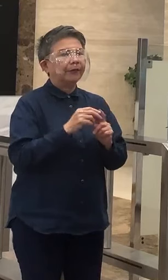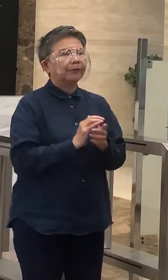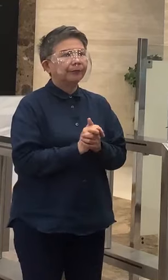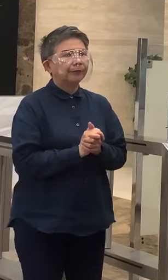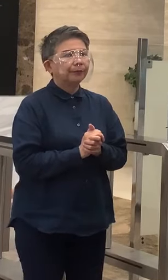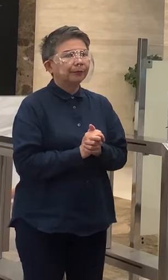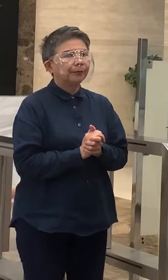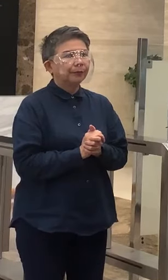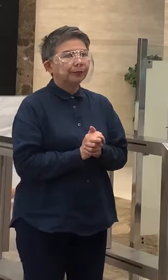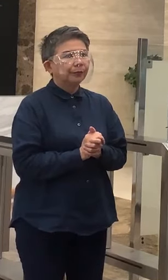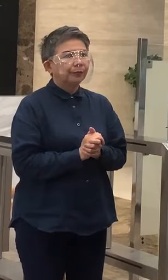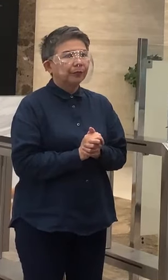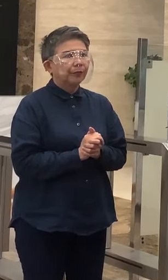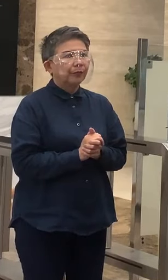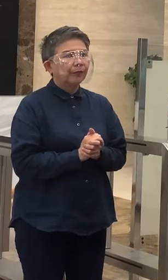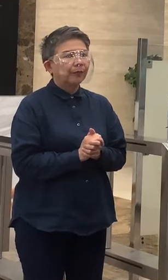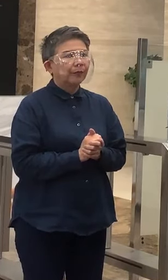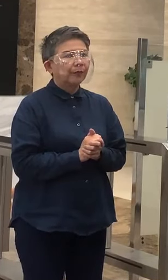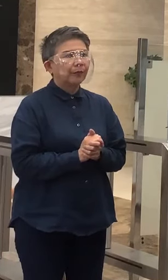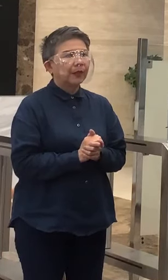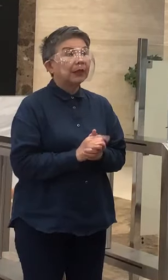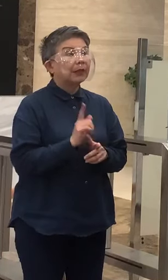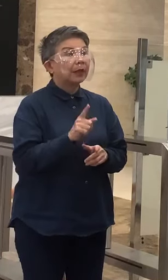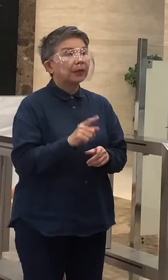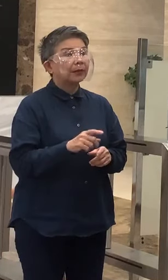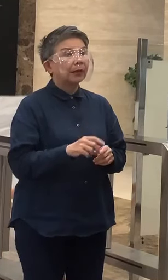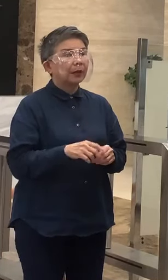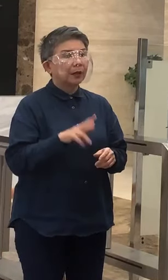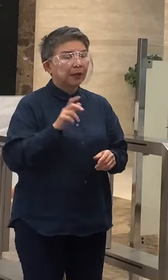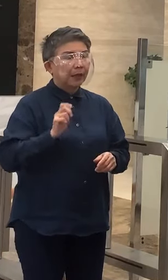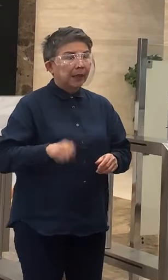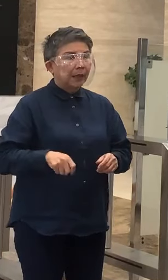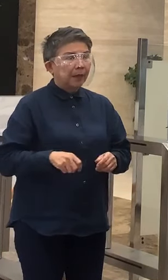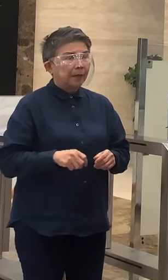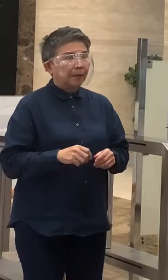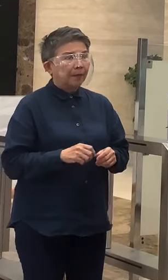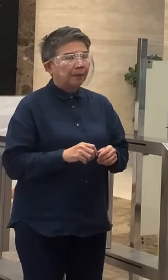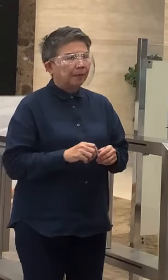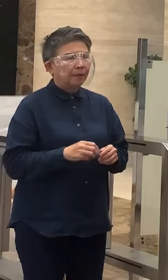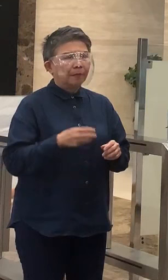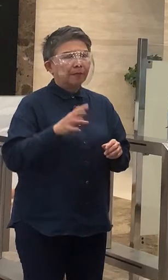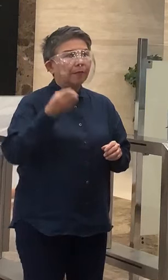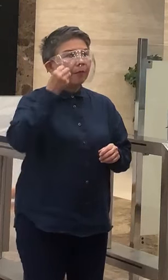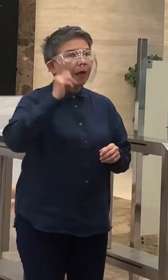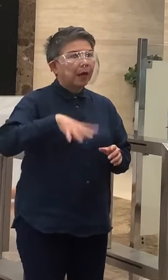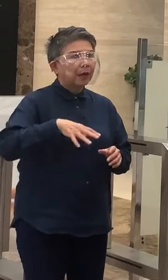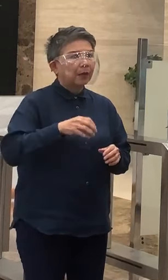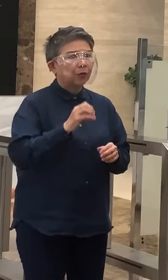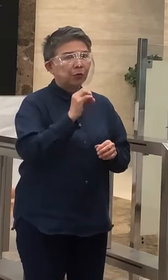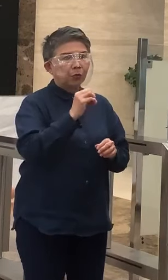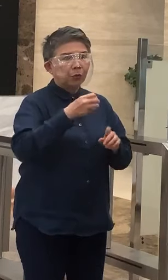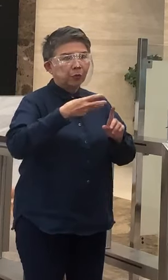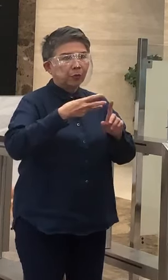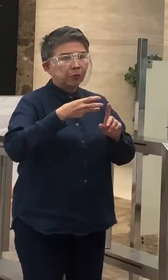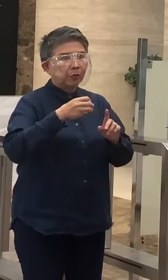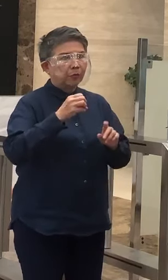svc dipilih selamat meninggalkan Hai ukir